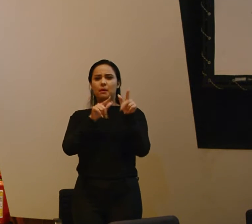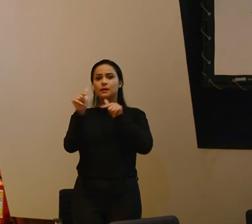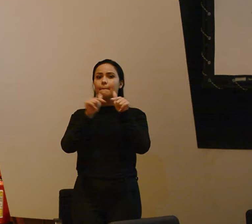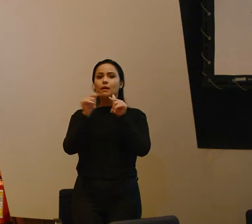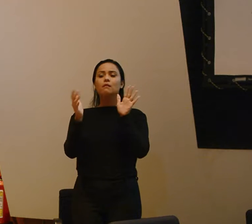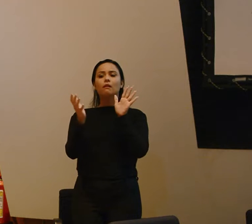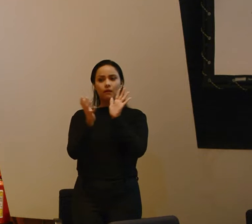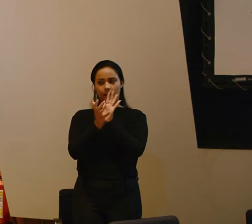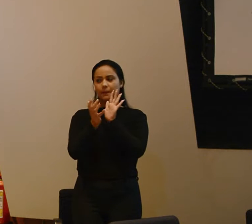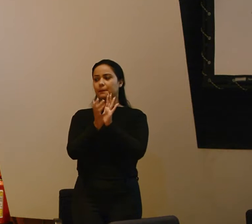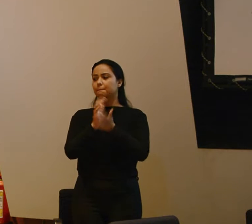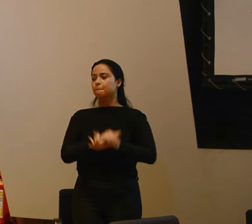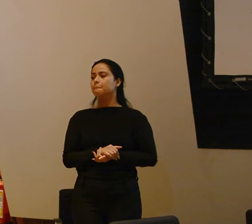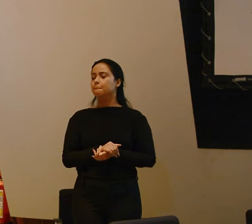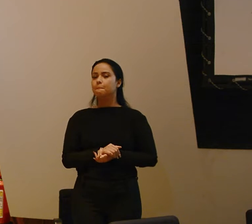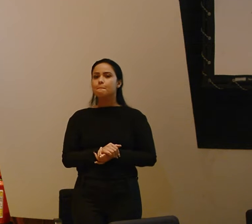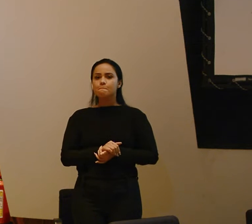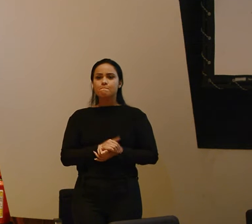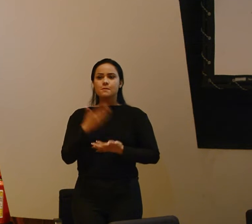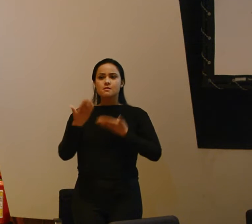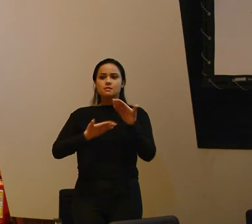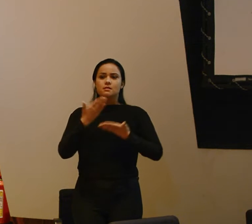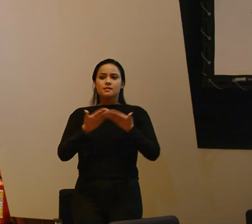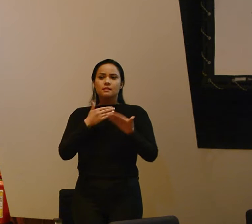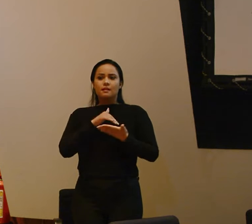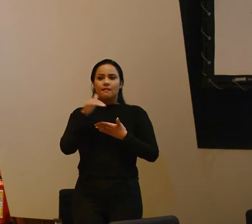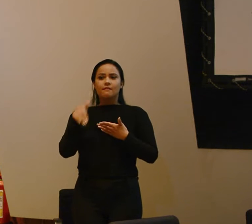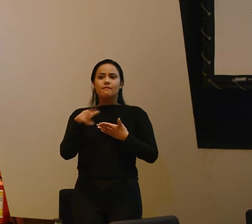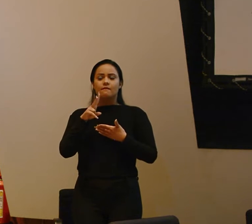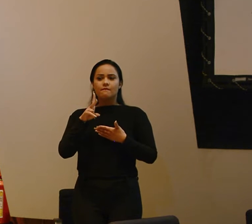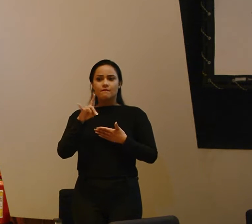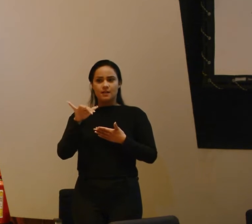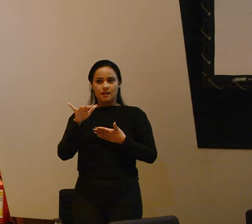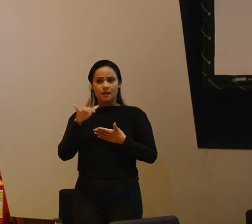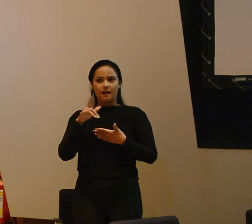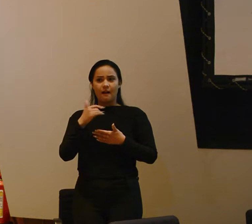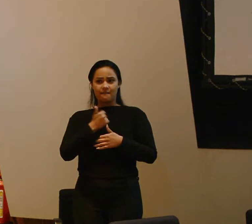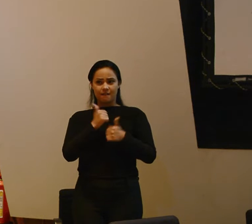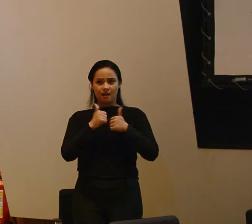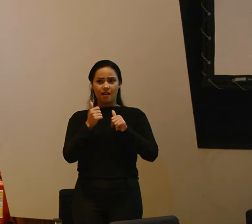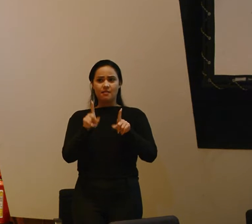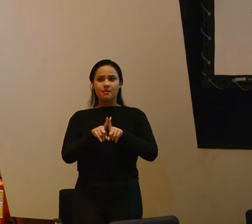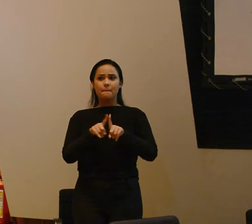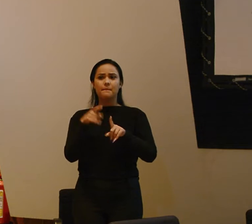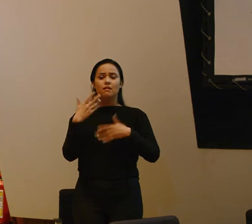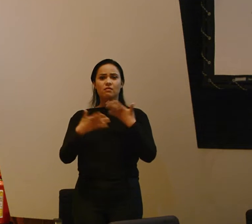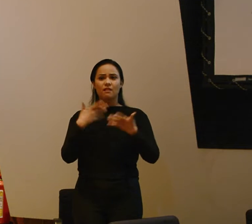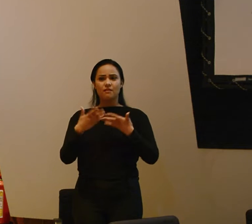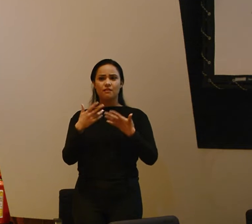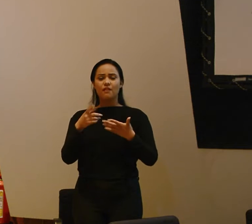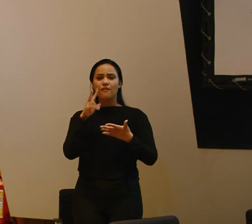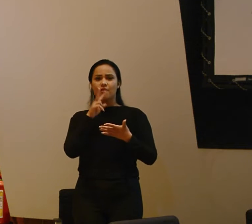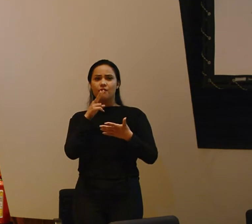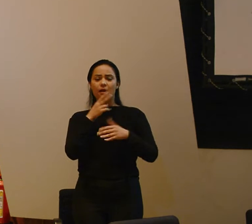em equipe. E dentre essas habilidades que a gente vai tanto avaliar quanto intervir, a gente vê